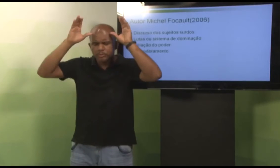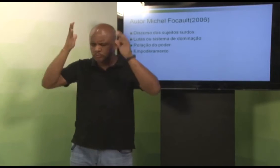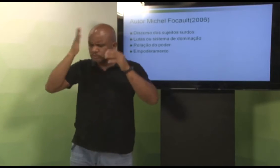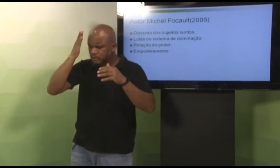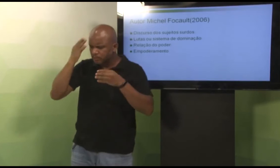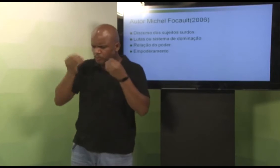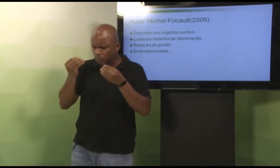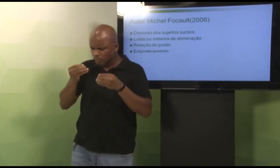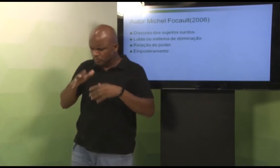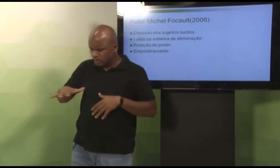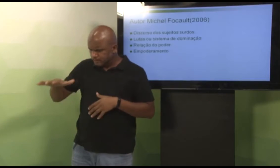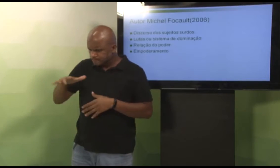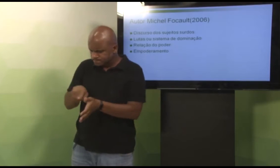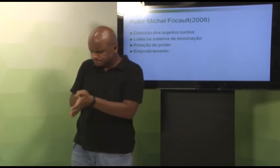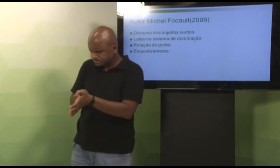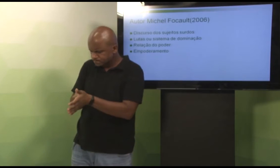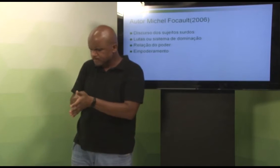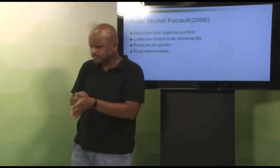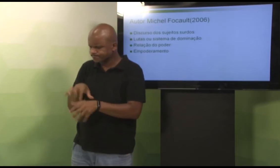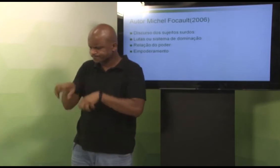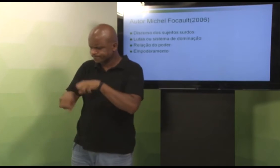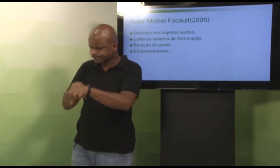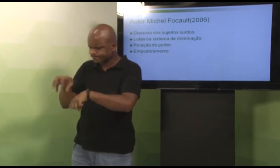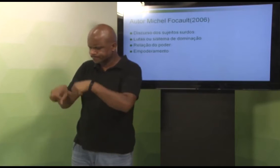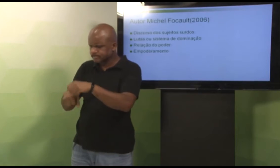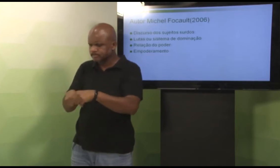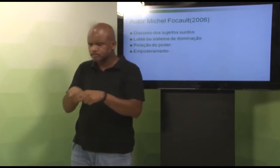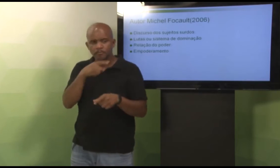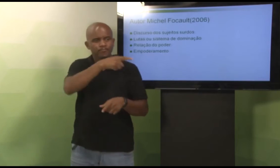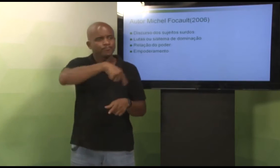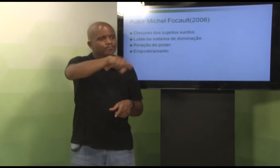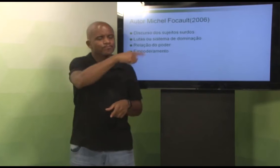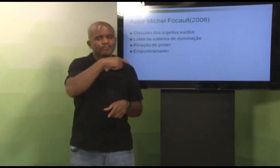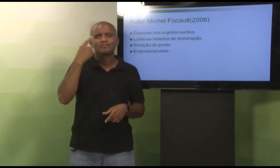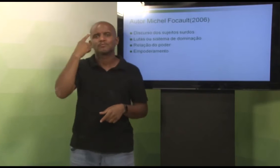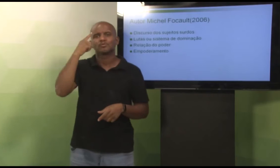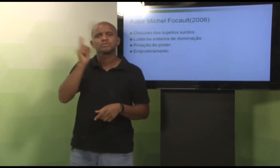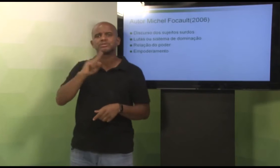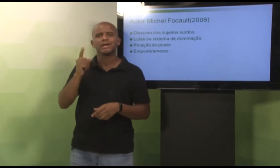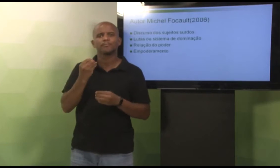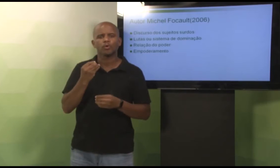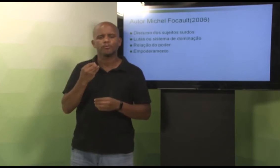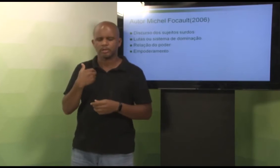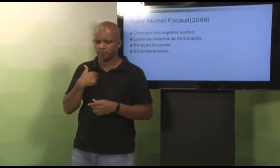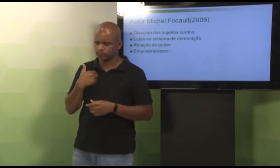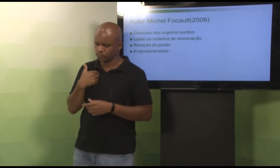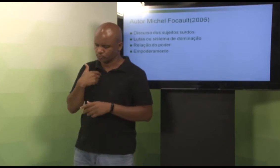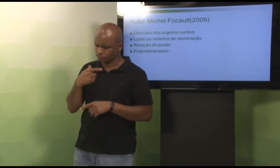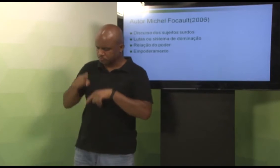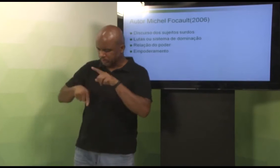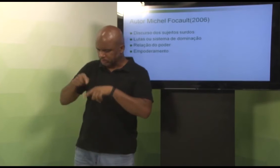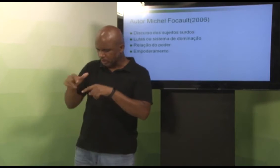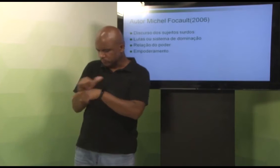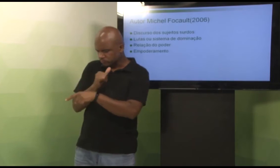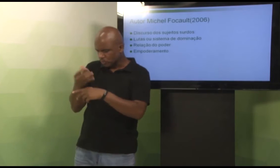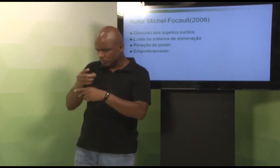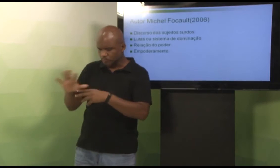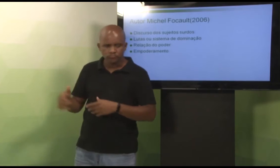vou falar, vou explicar, vou passar conhecimentos, vou pesquisar sobre isso. E esse grupo que